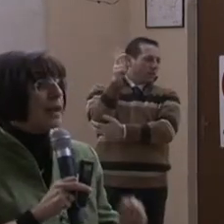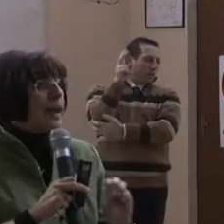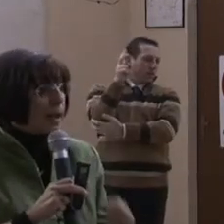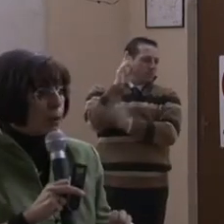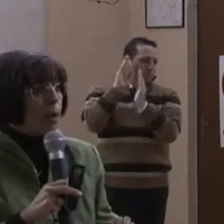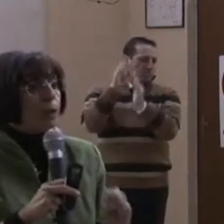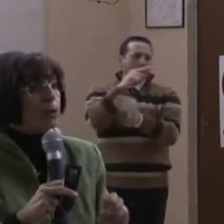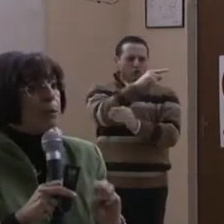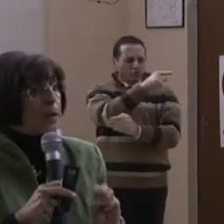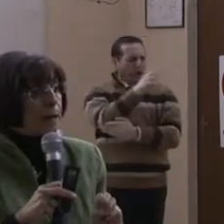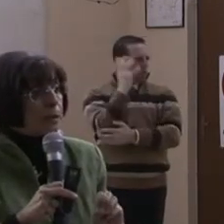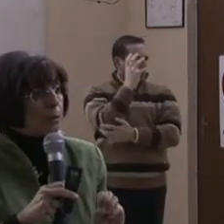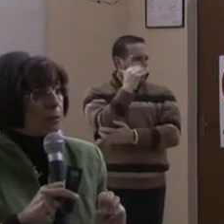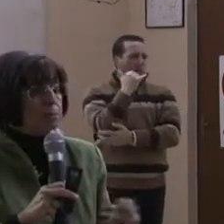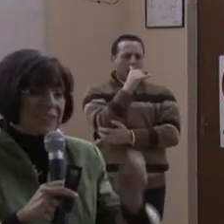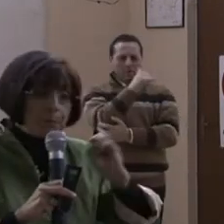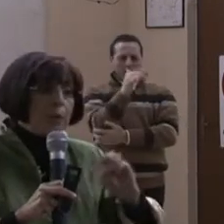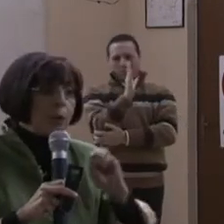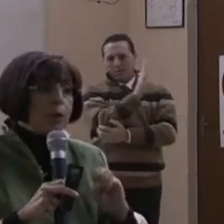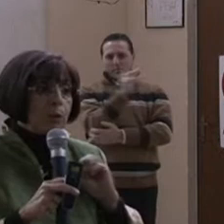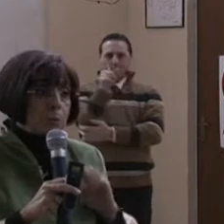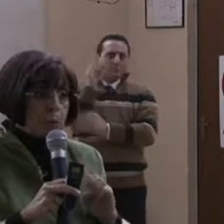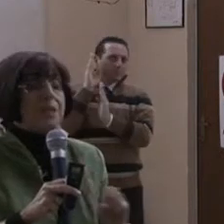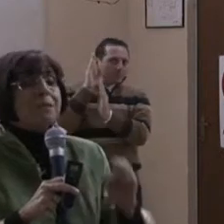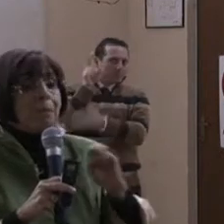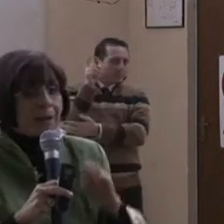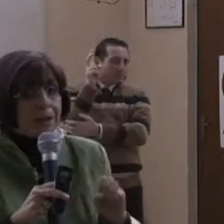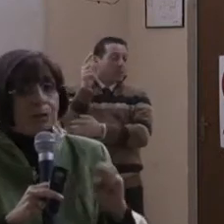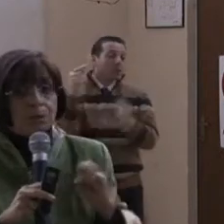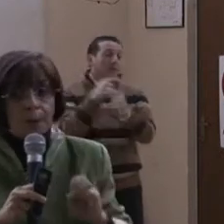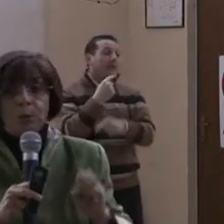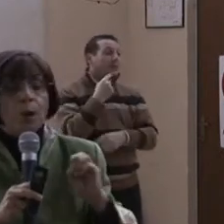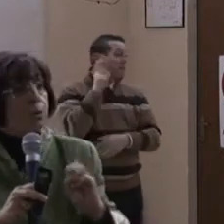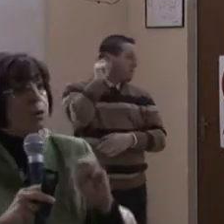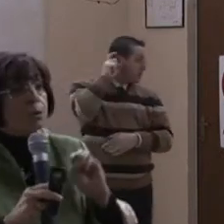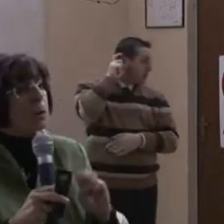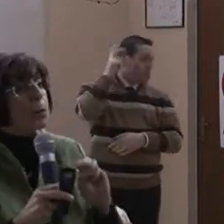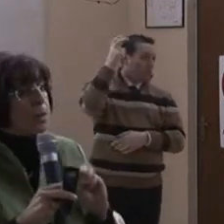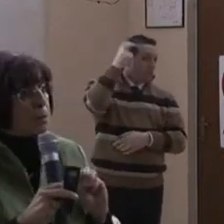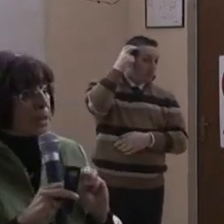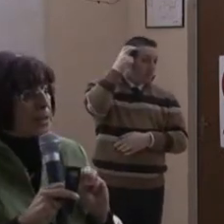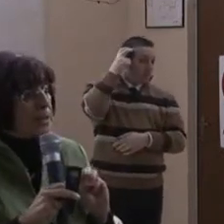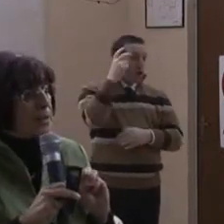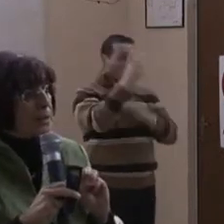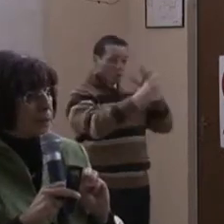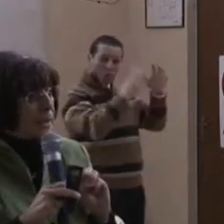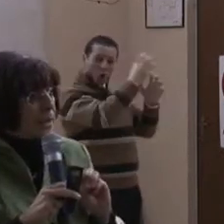piano. Con l'impianto, di meno ancora con le cose, ma anche con l'impianto, questo non è